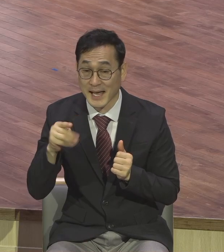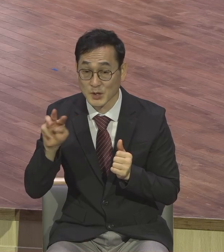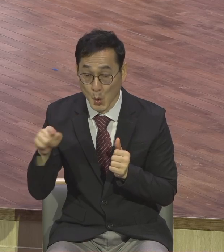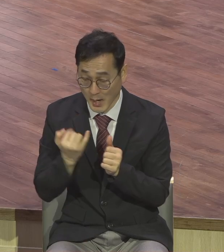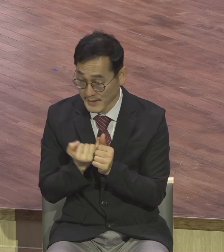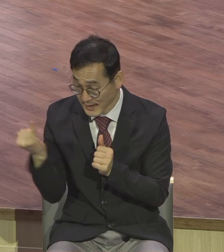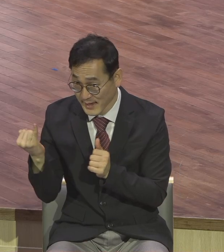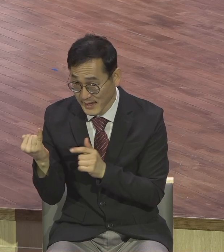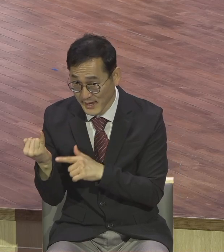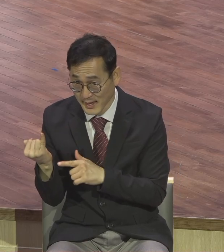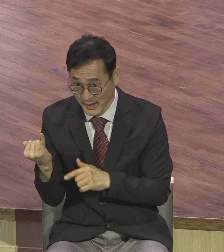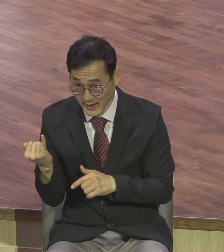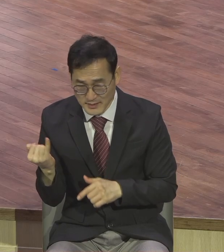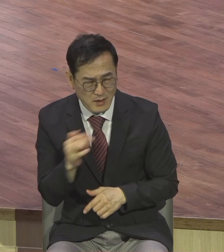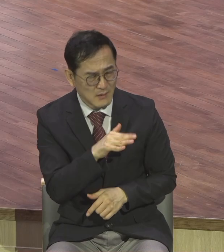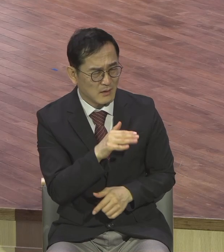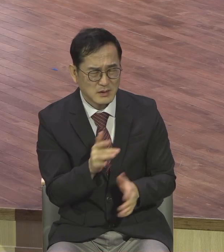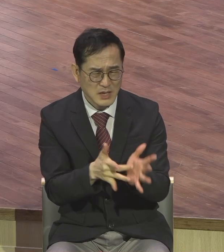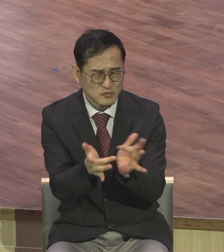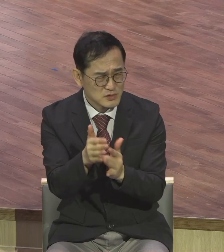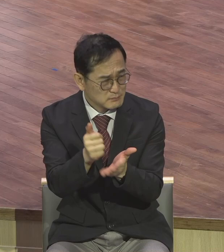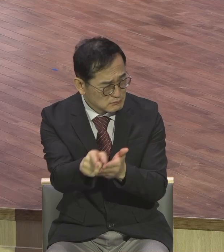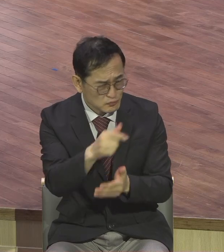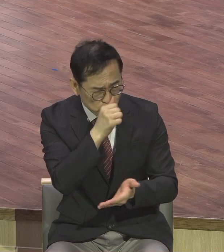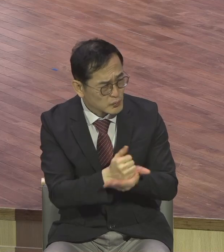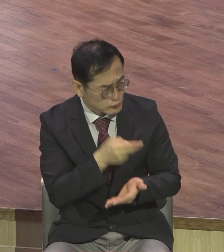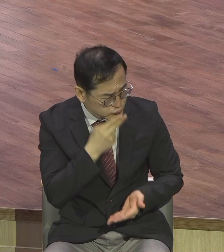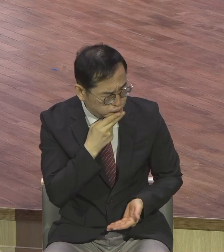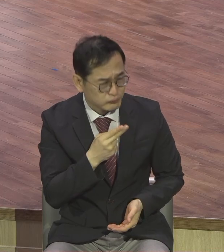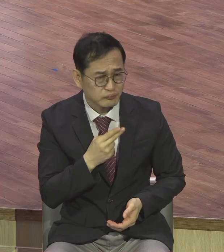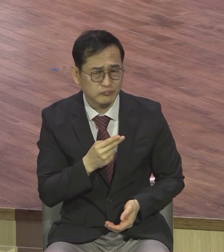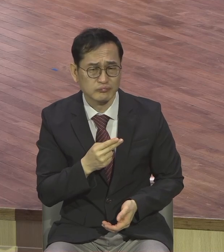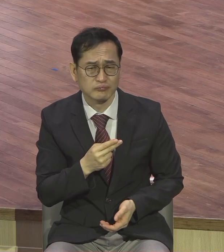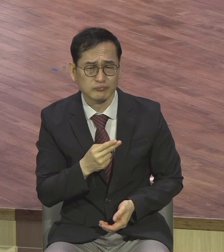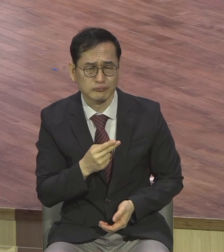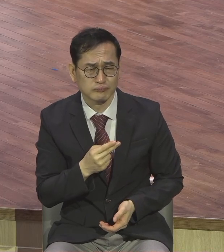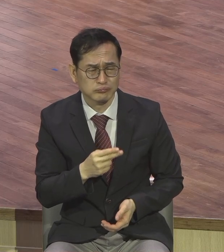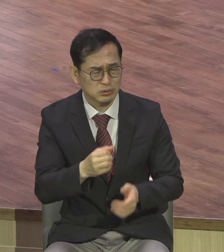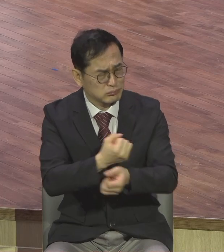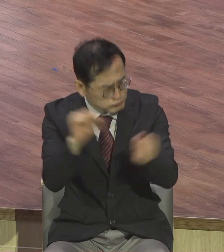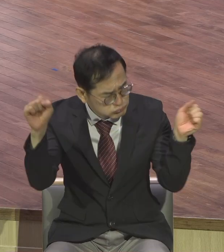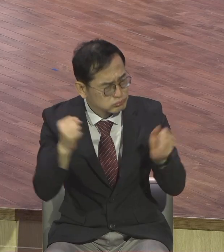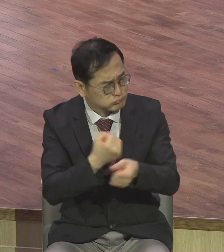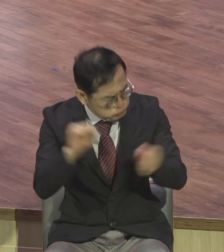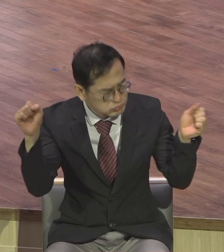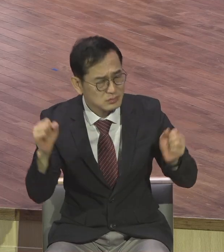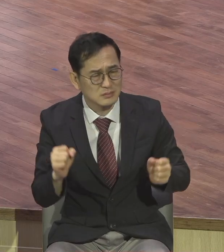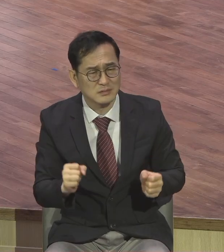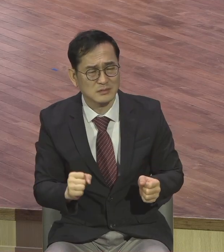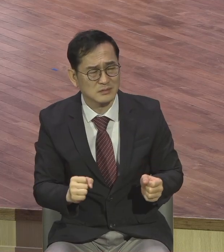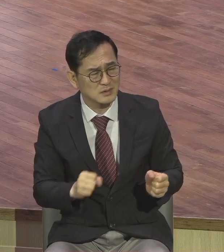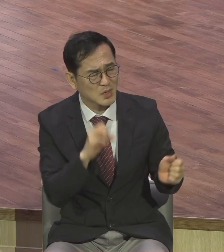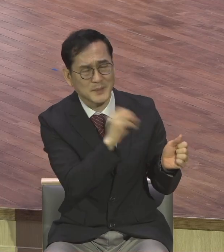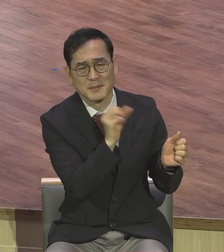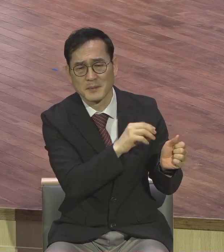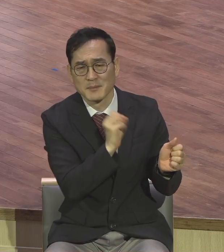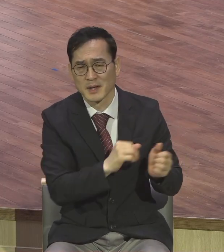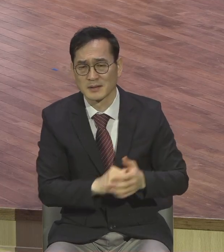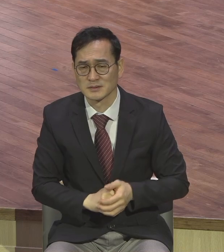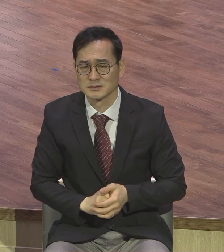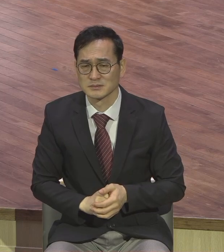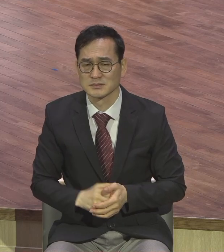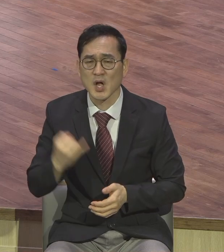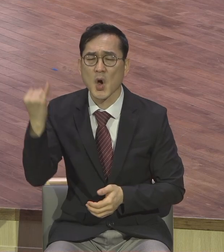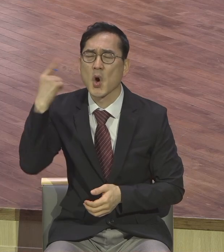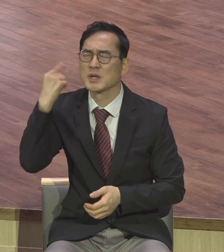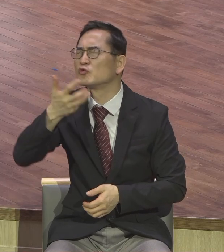아내도 예수님에 대해서 아무 잘못 없으니까 그 관여하지 말라고 어제 꿈을 내가 꿨는데